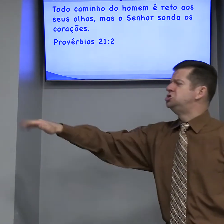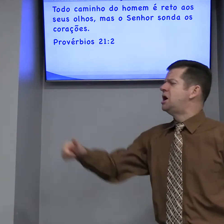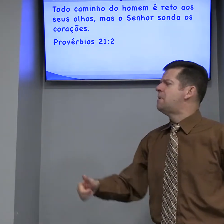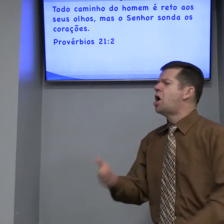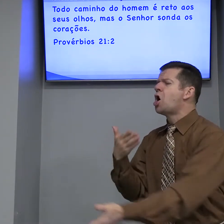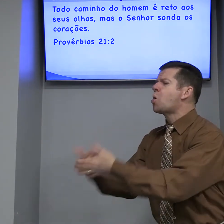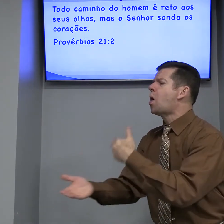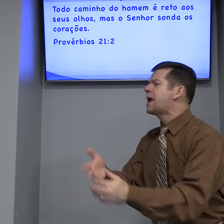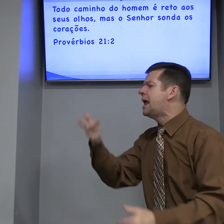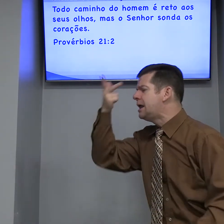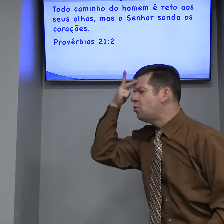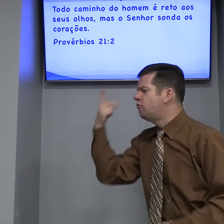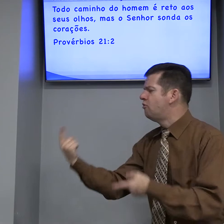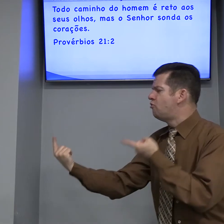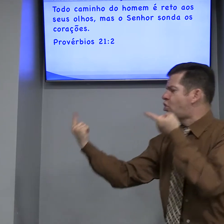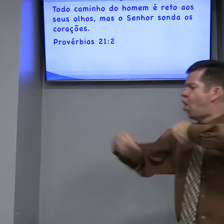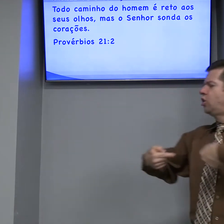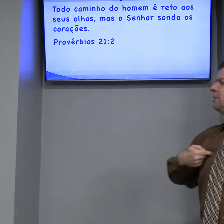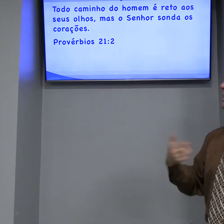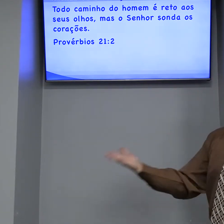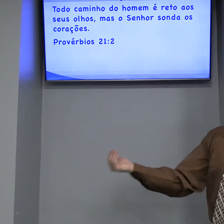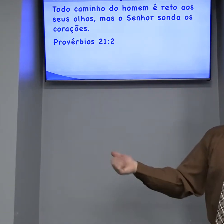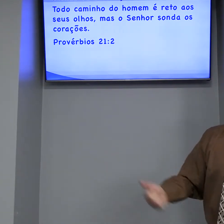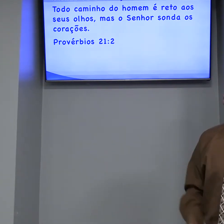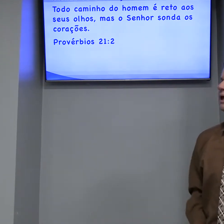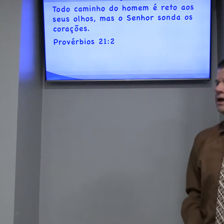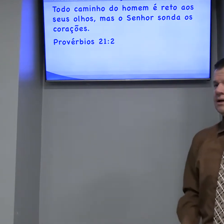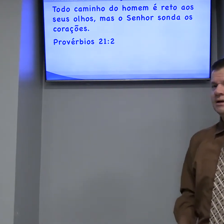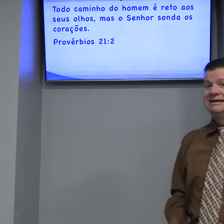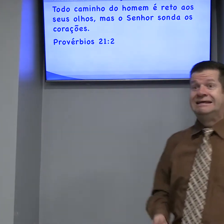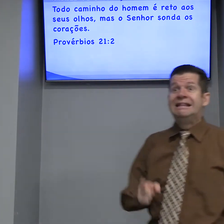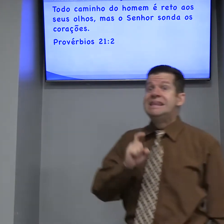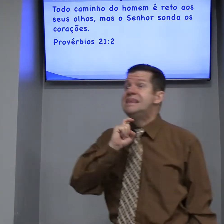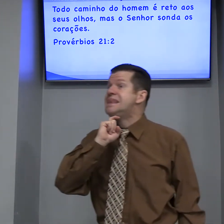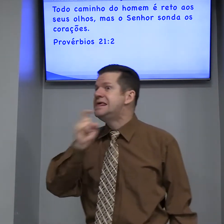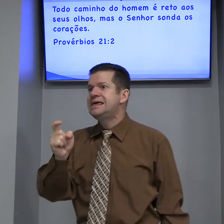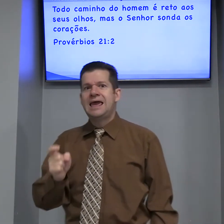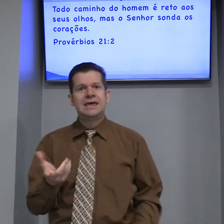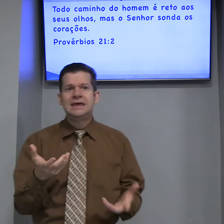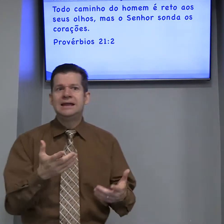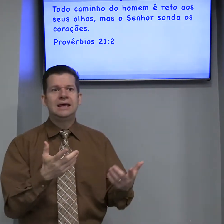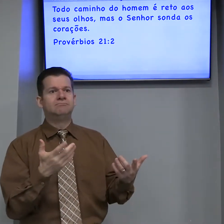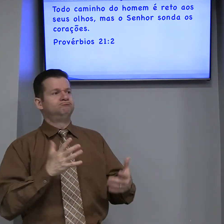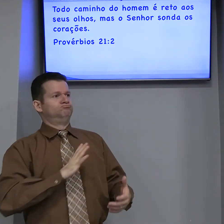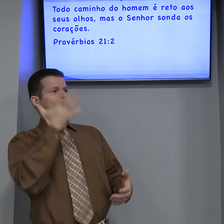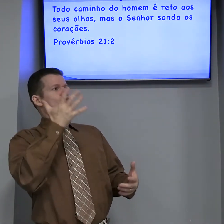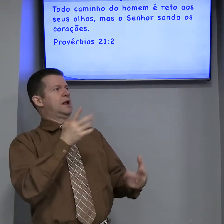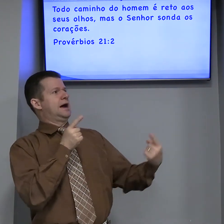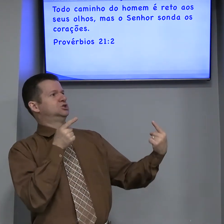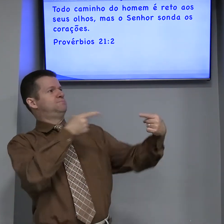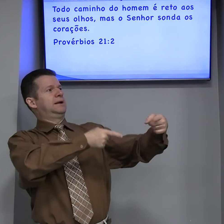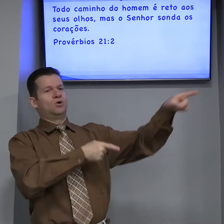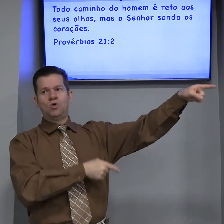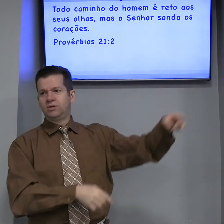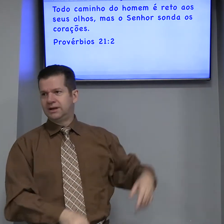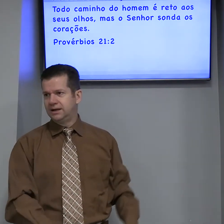Chama qualquer um contra mim, vamos lá. Ninguém queria coragem para ir contra ele.